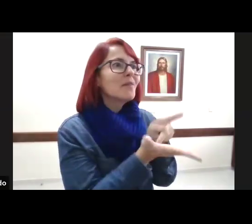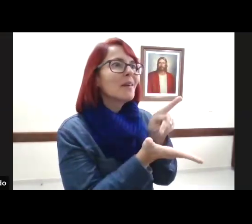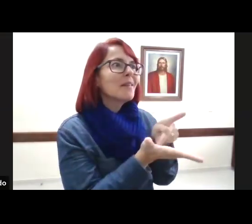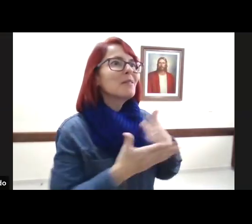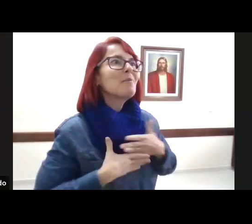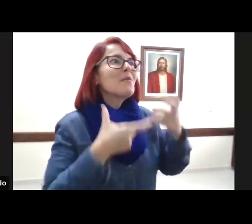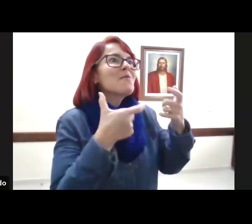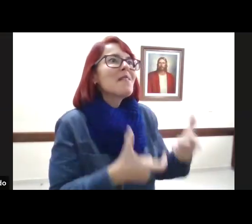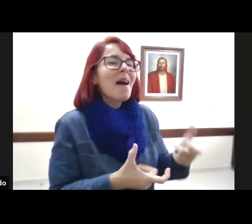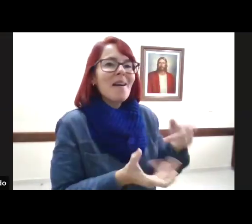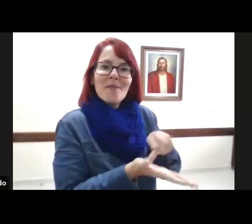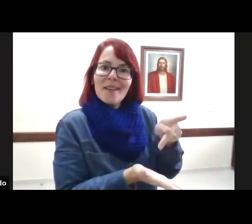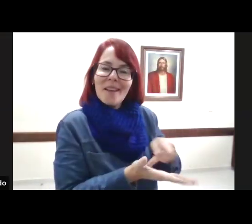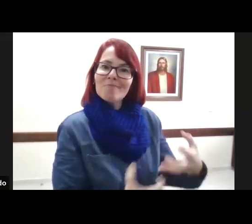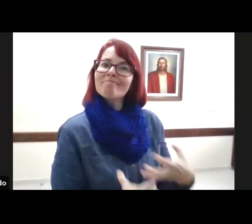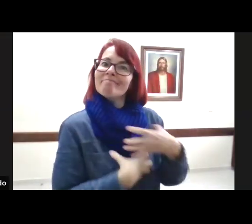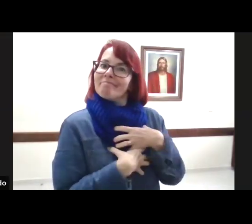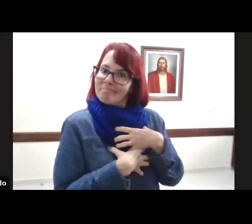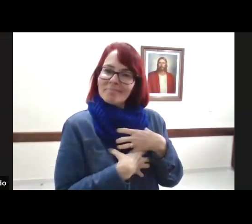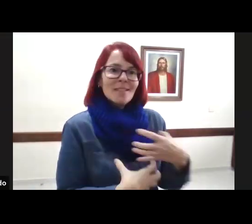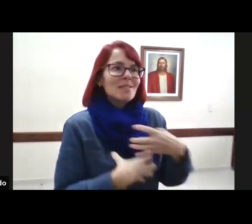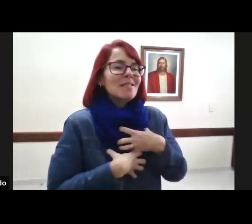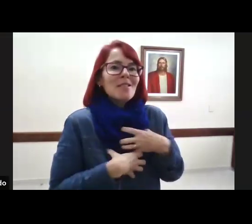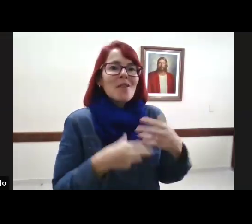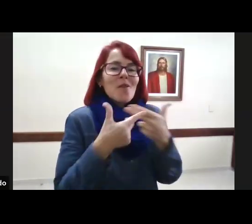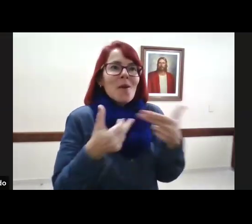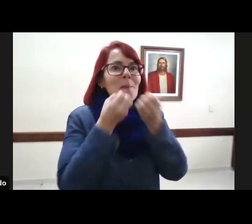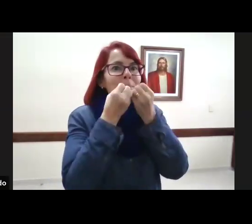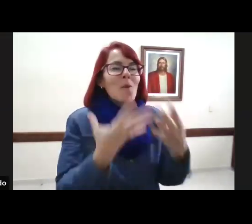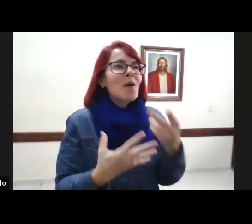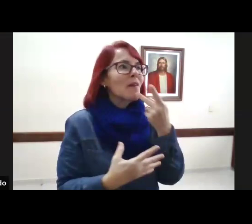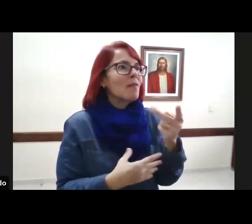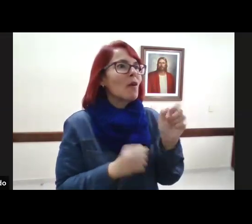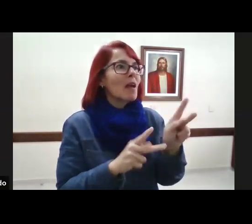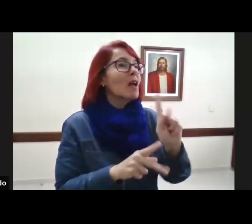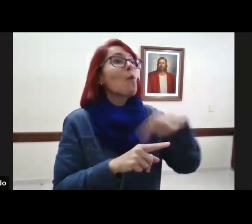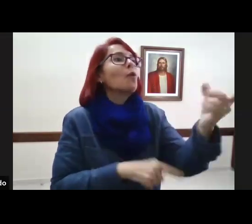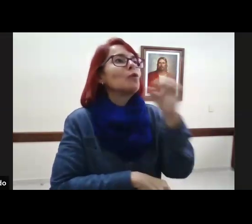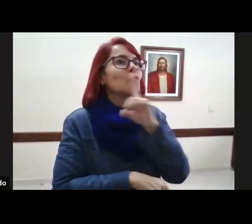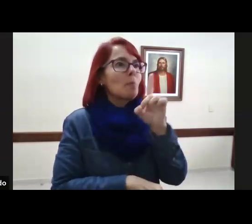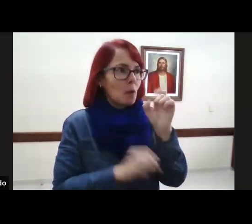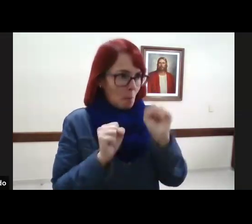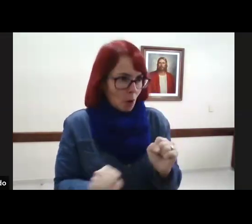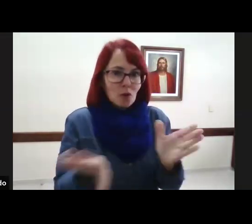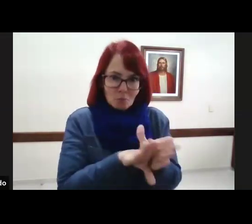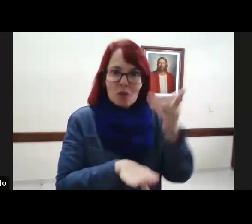lugar." E eu senti uma coisa tão boa que eu só falava: "Tá, qual é o próximo domingo que eu vou poder chegar